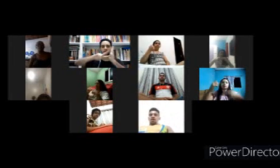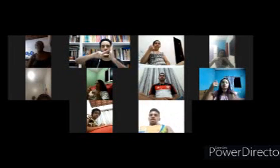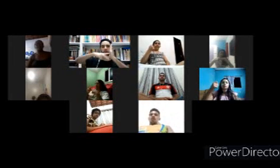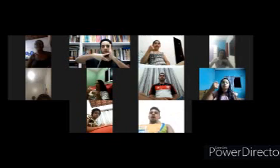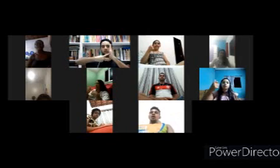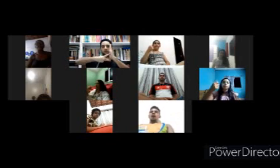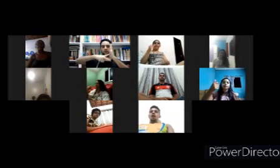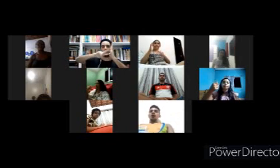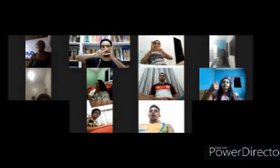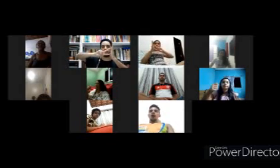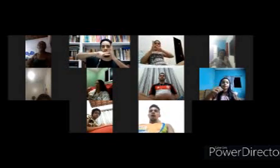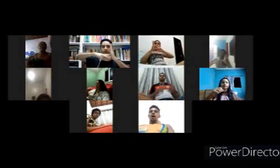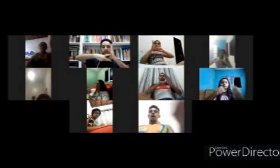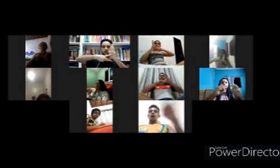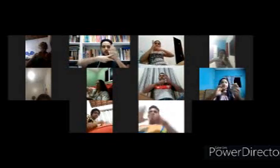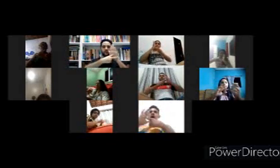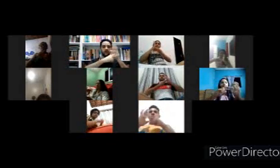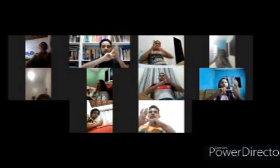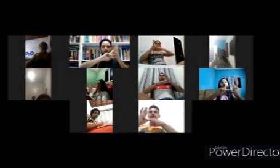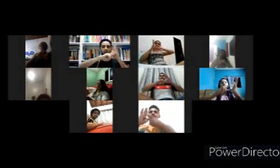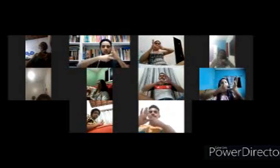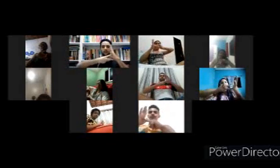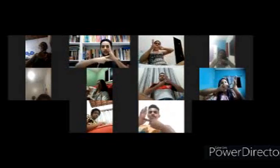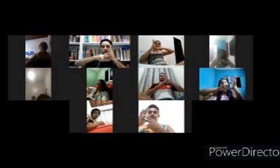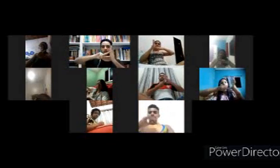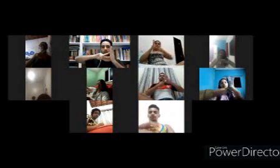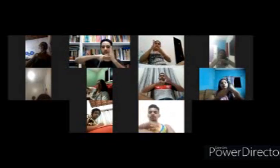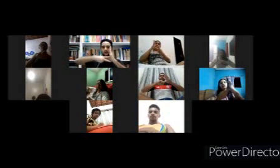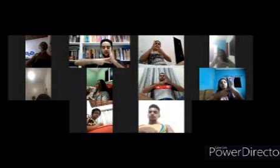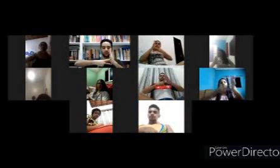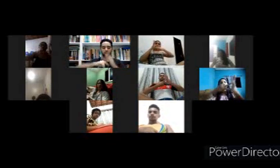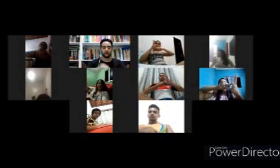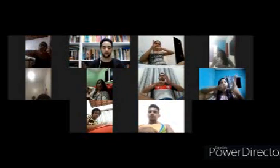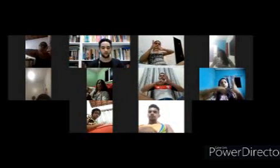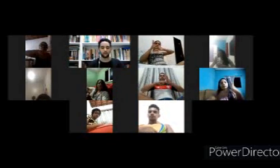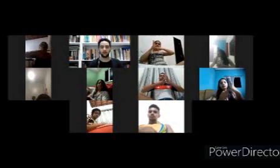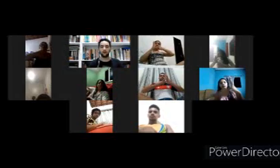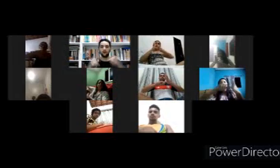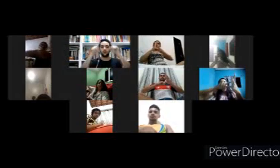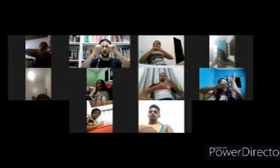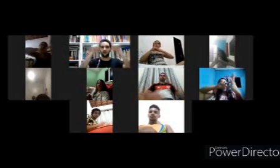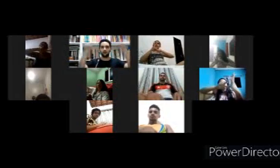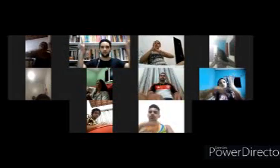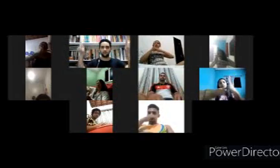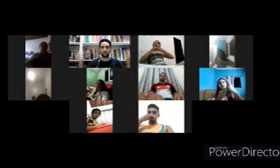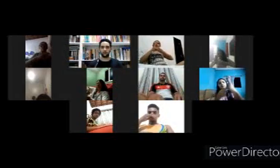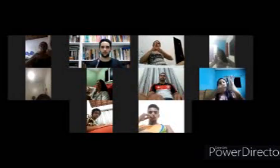Compasso, configuração de mão em V e a outra mão aberta, e eu faço a medição do compasso. Quadro, que eu faço